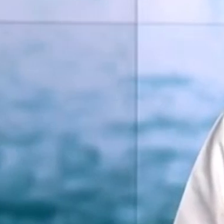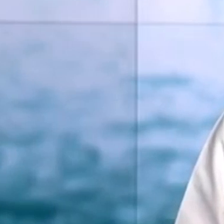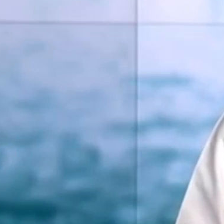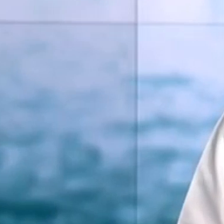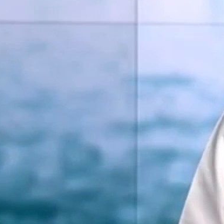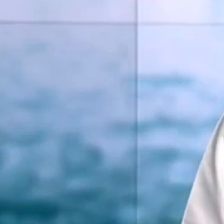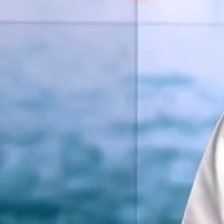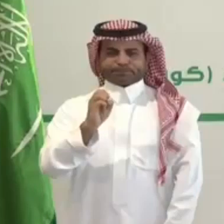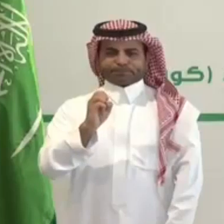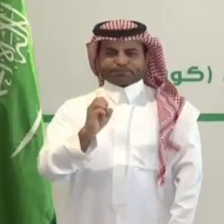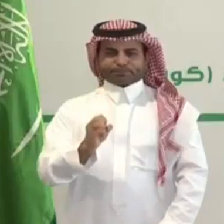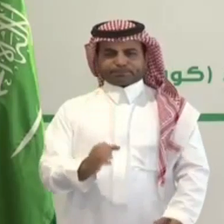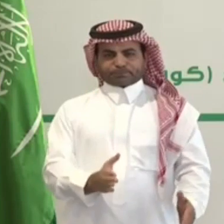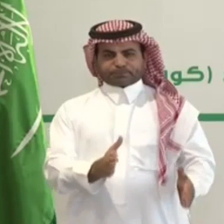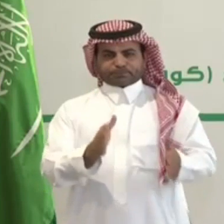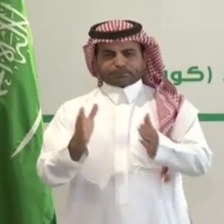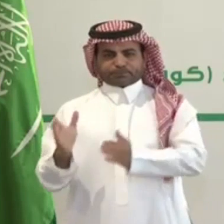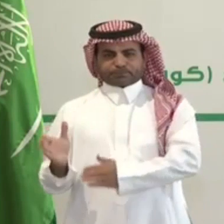حالة.